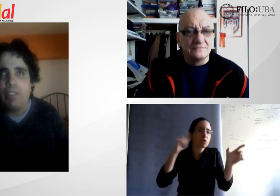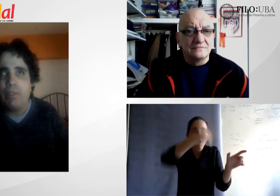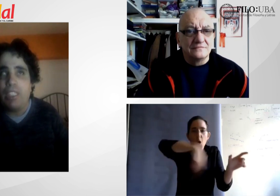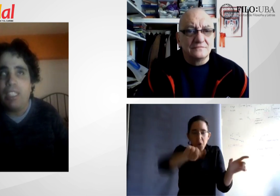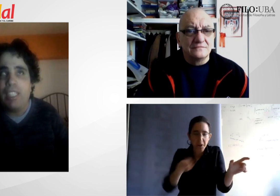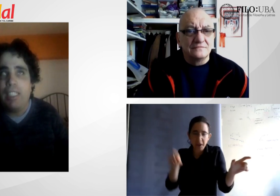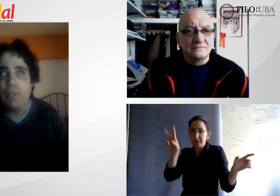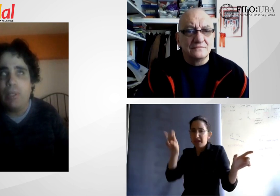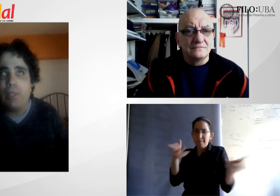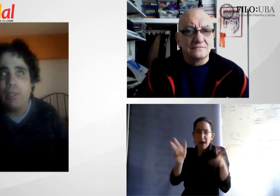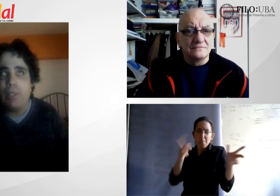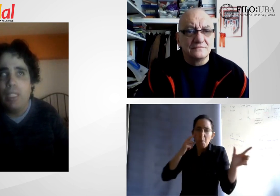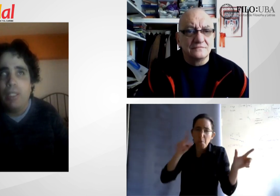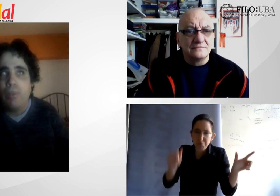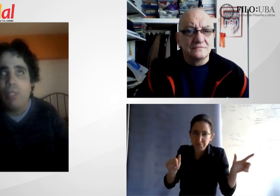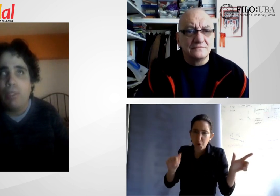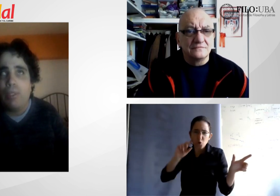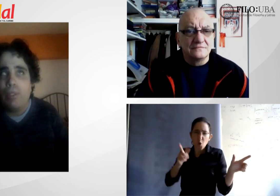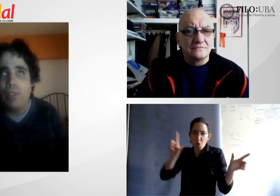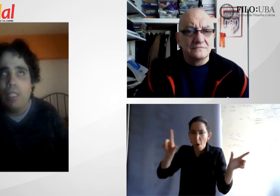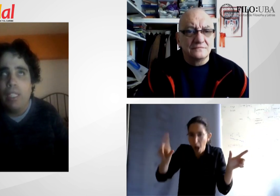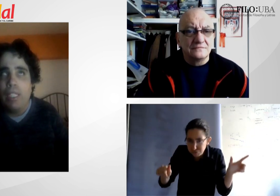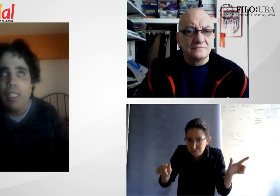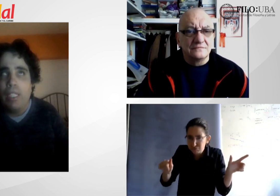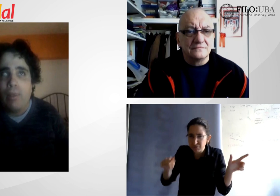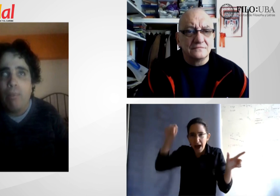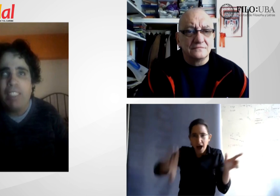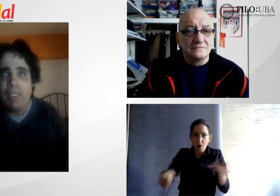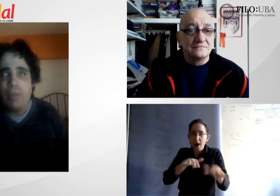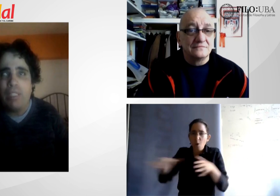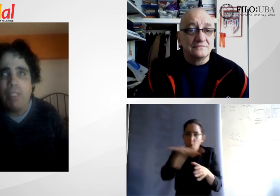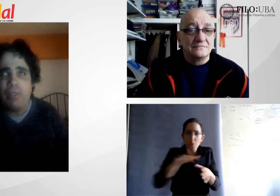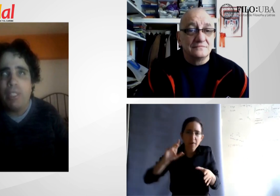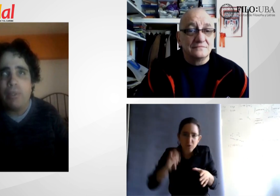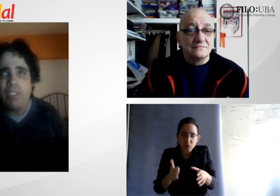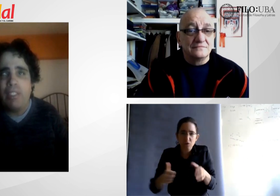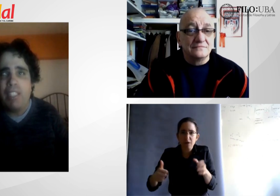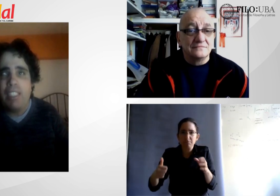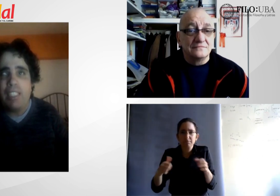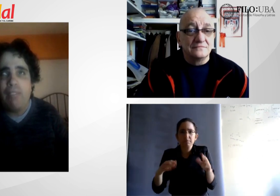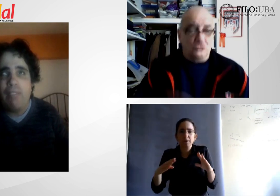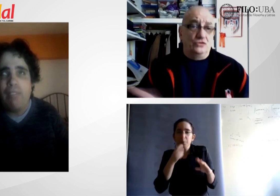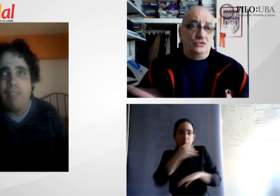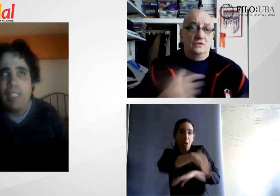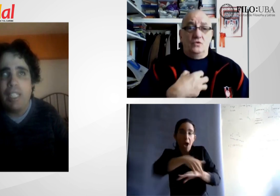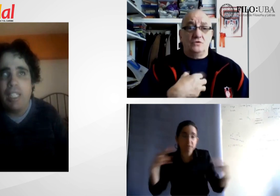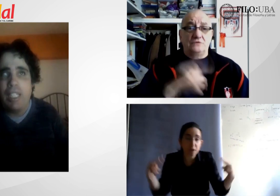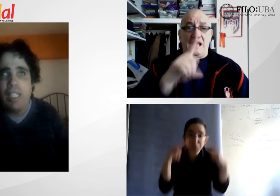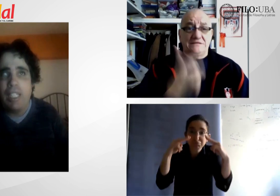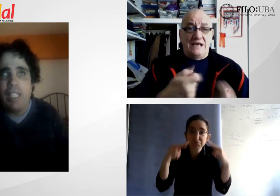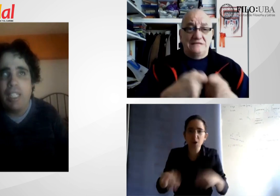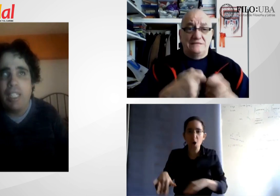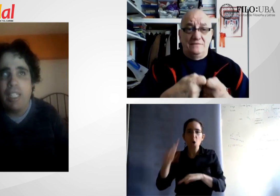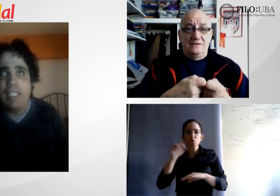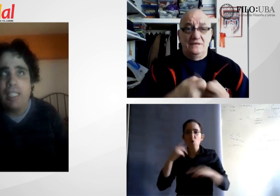a las personas oyentes en estos tiempos cuando comparten con una persona sorda diferentes ámbitos, sea